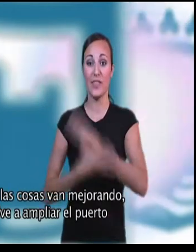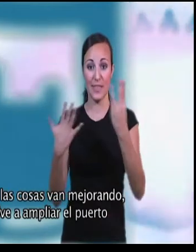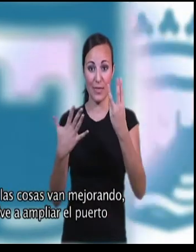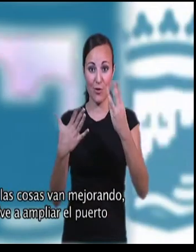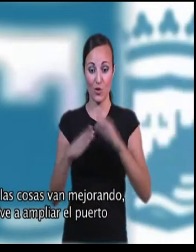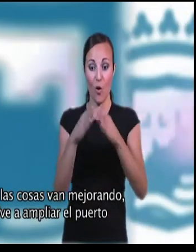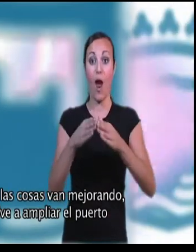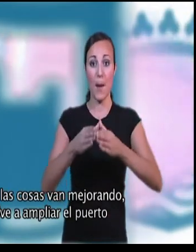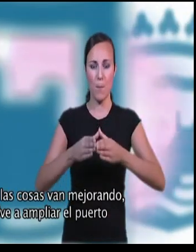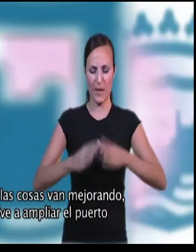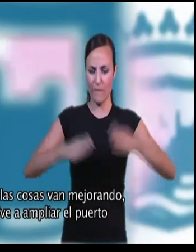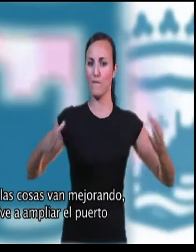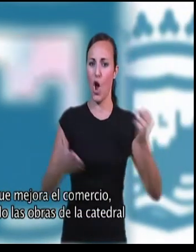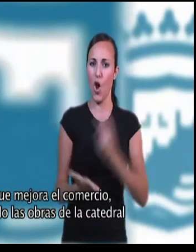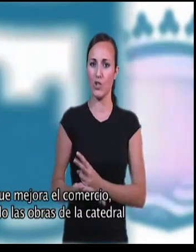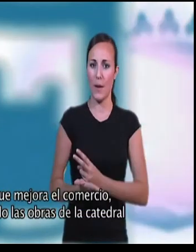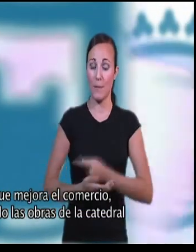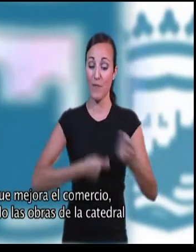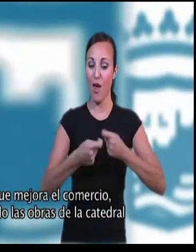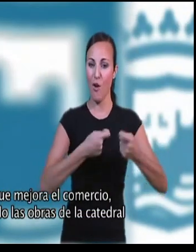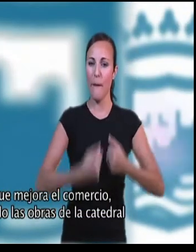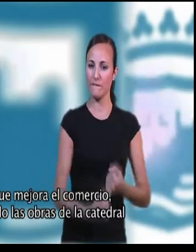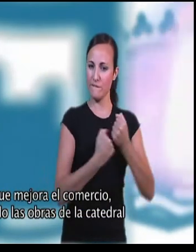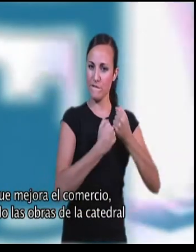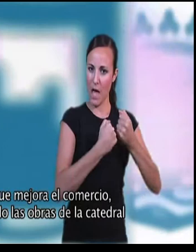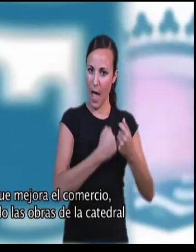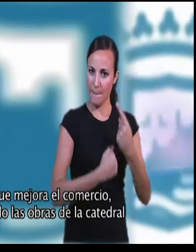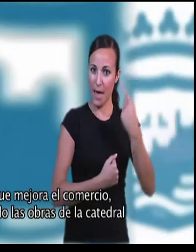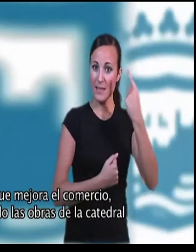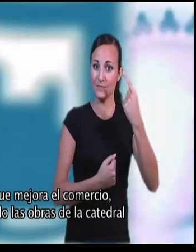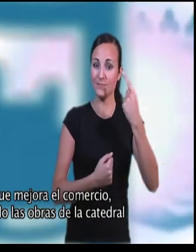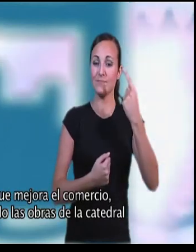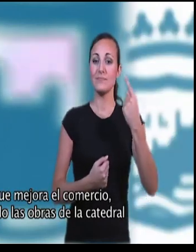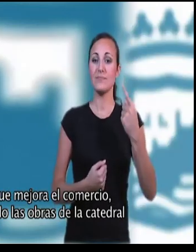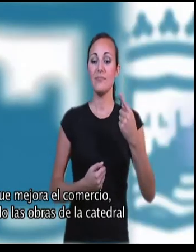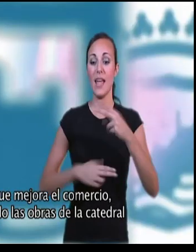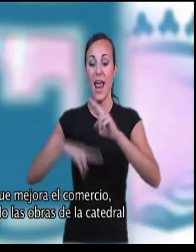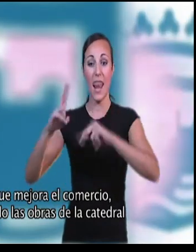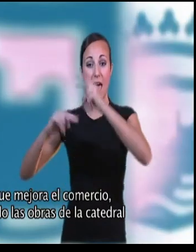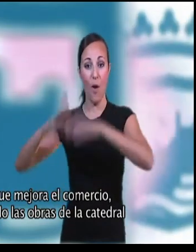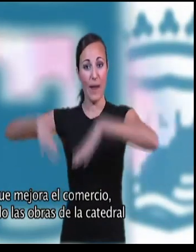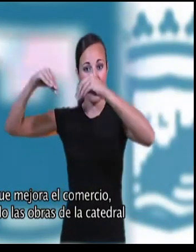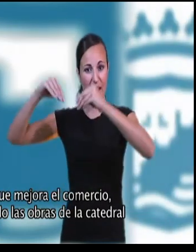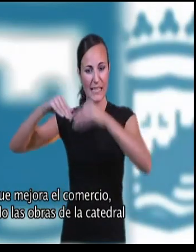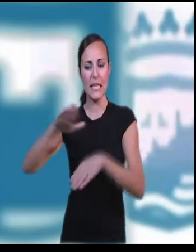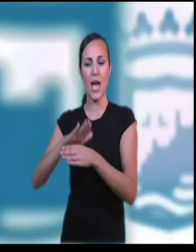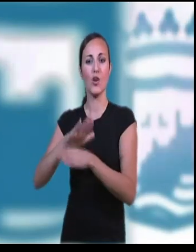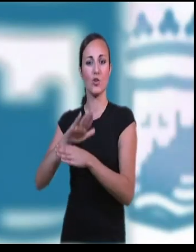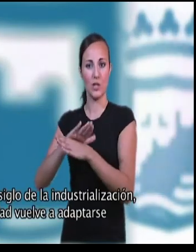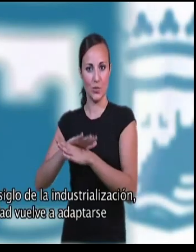mejorando. Se vuelve a ampliar el puerto, con lo que se fortalece el comercio y se reanudan las obras de la catedral, que se habían parado. En